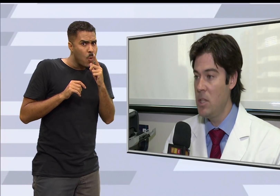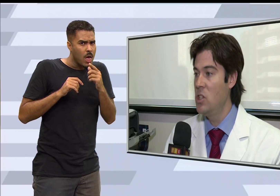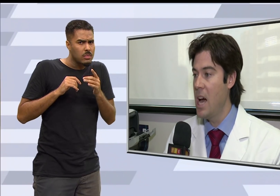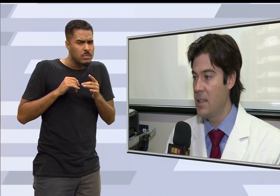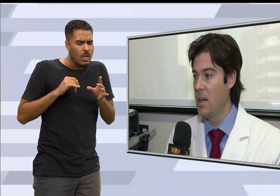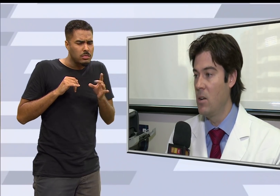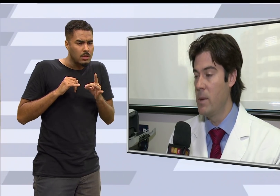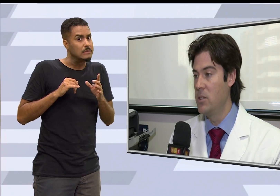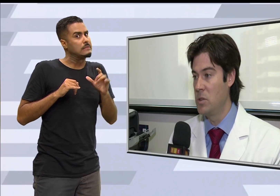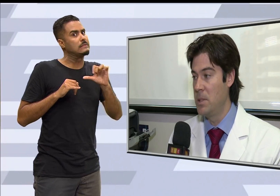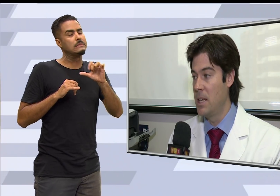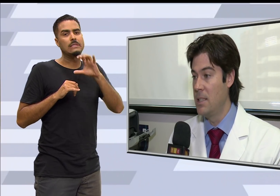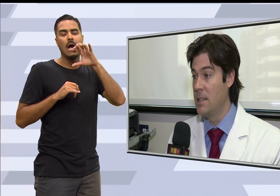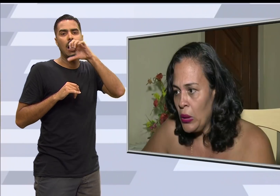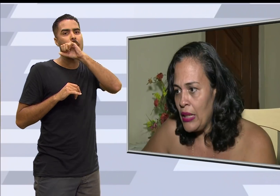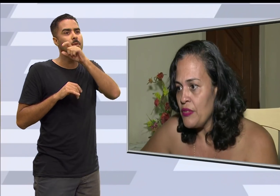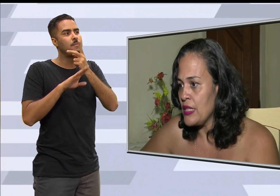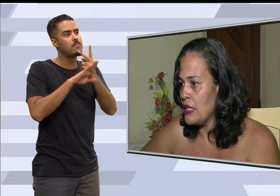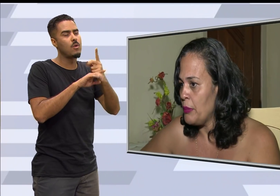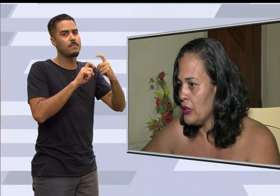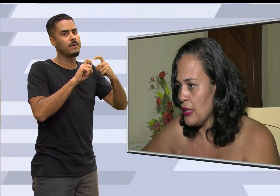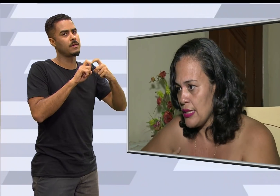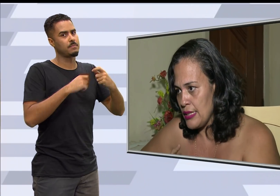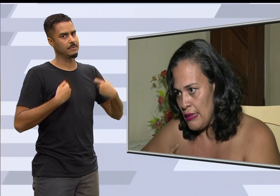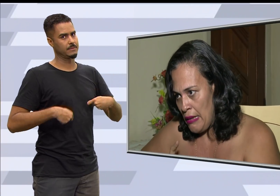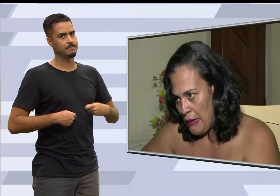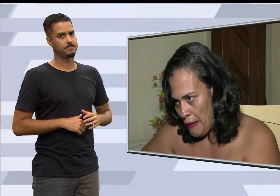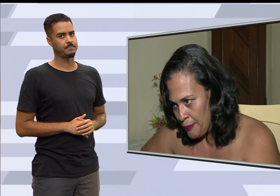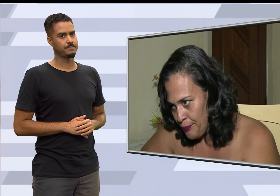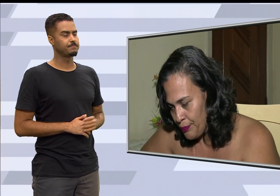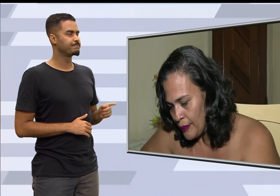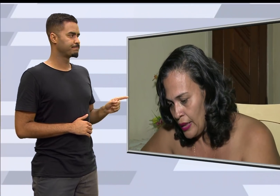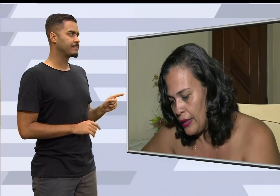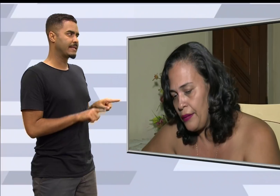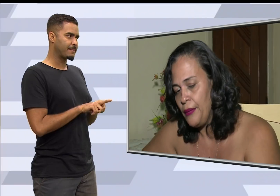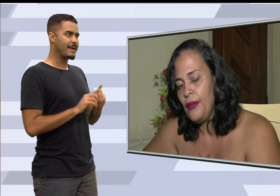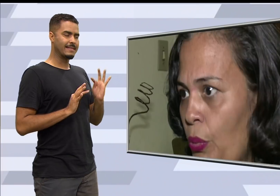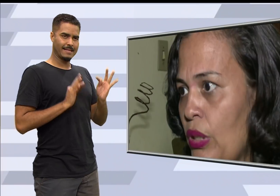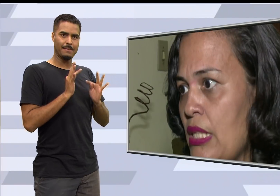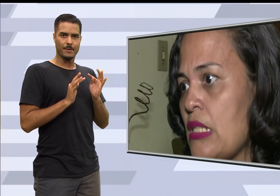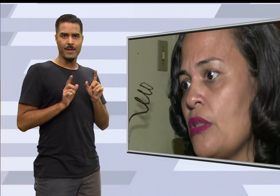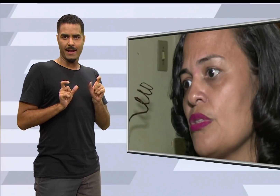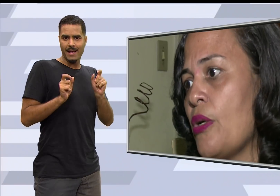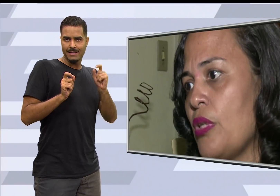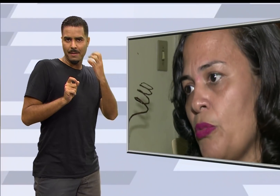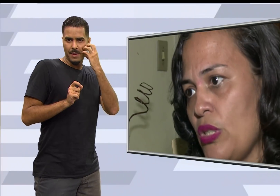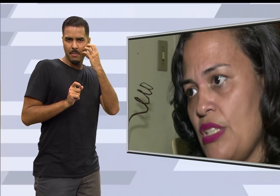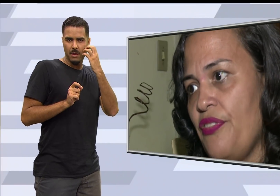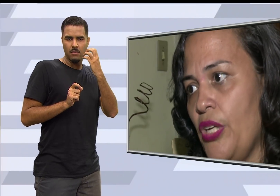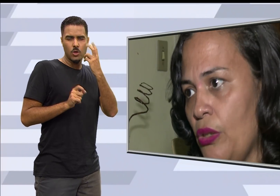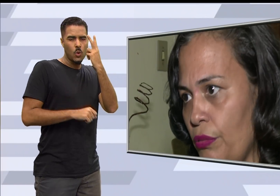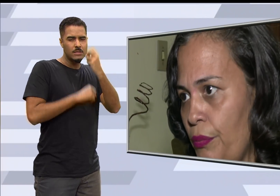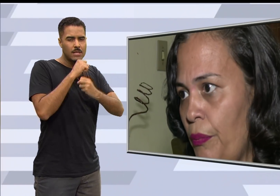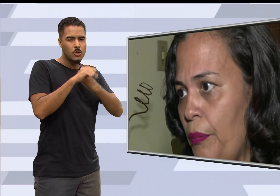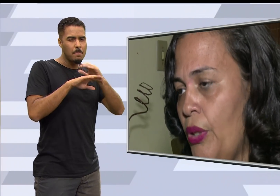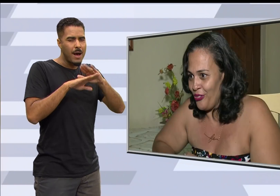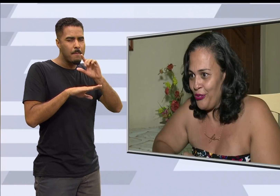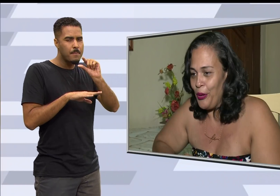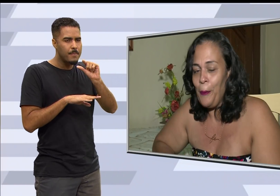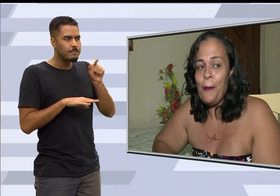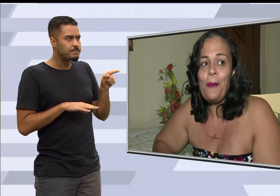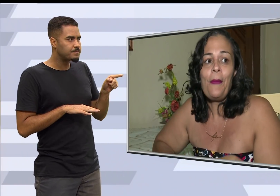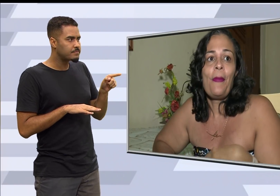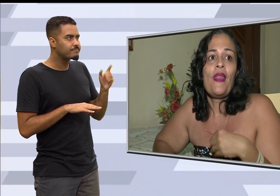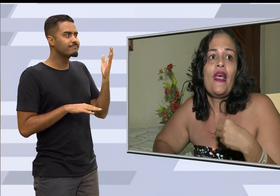ser imediata ao médico especialista. Flávia também está em tratamento contra o câncer de mama há pouco mais de 2 anos. Ela